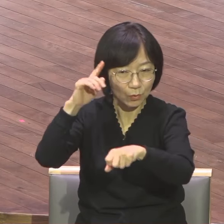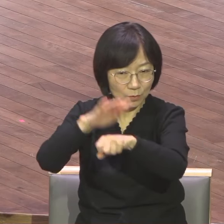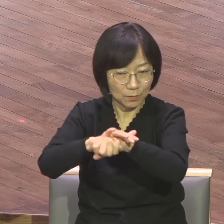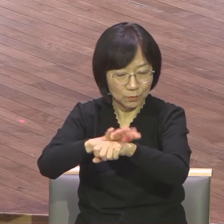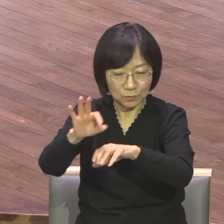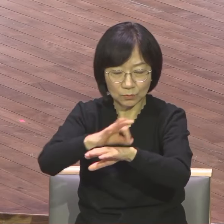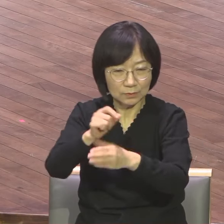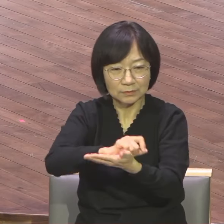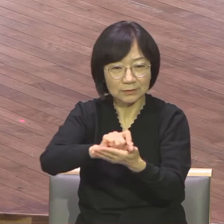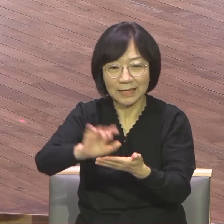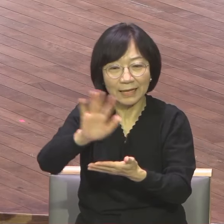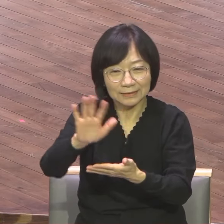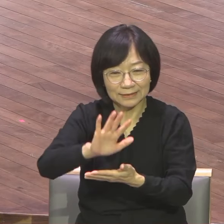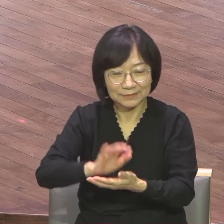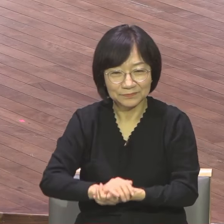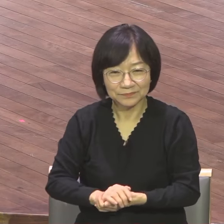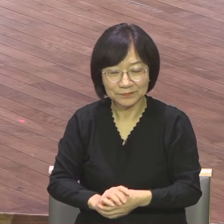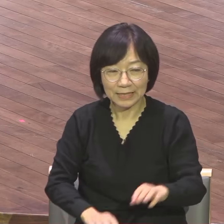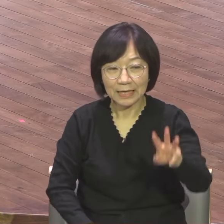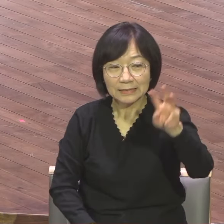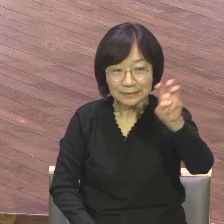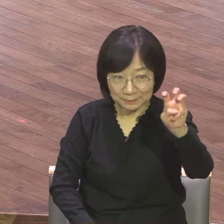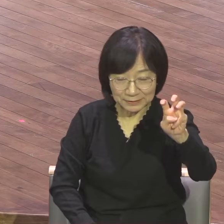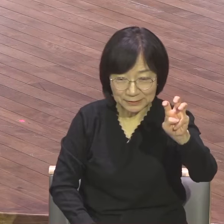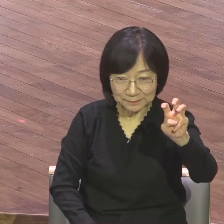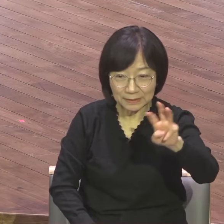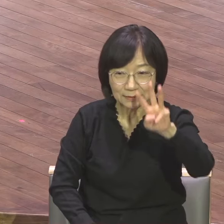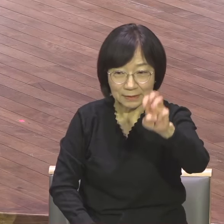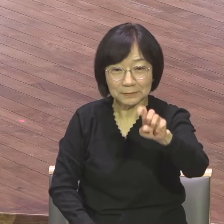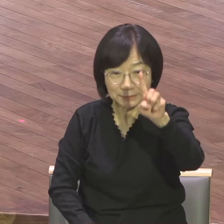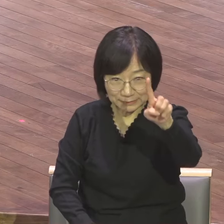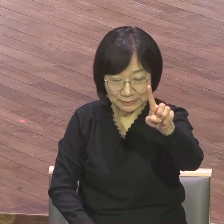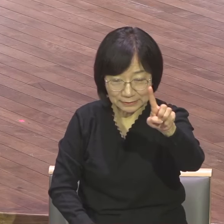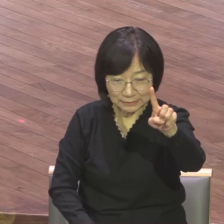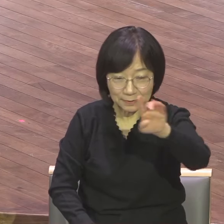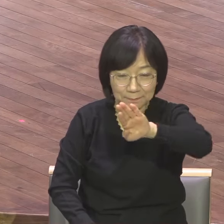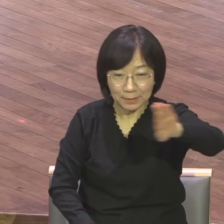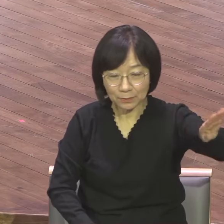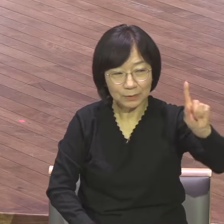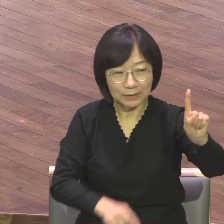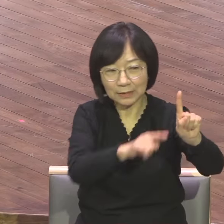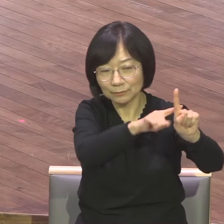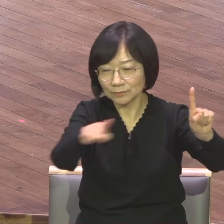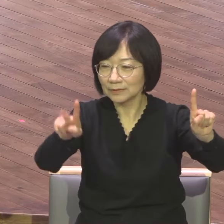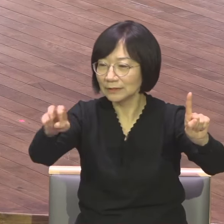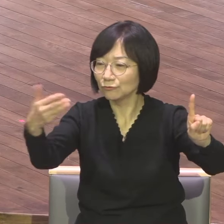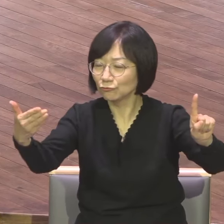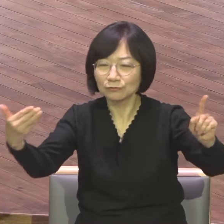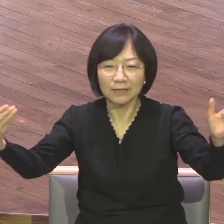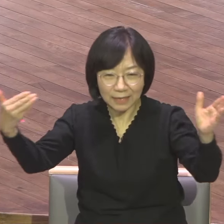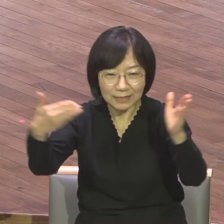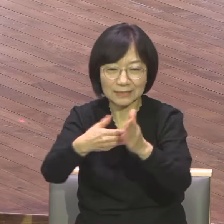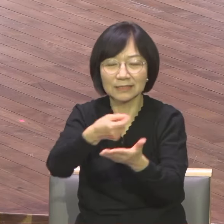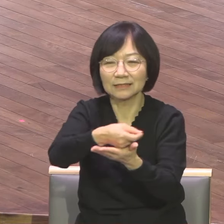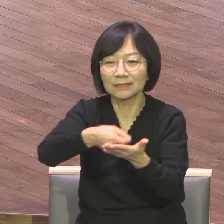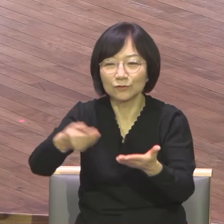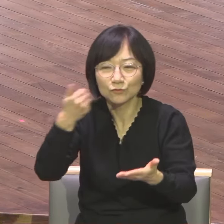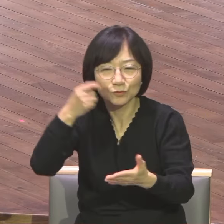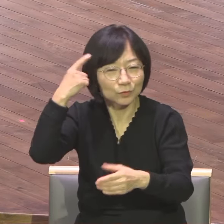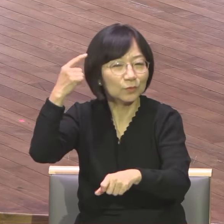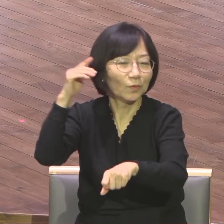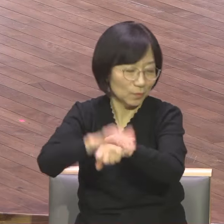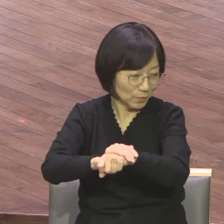훈계한 자문입니다. 이 두 장 외에는 딱 솔로몬이 썼습니다. 자, 2절을 봅니다. 이는 지혜와 훈계를 알게